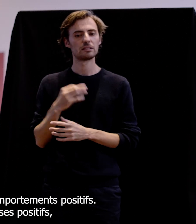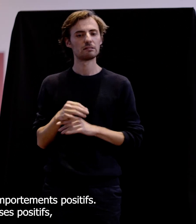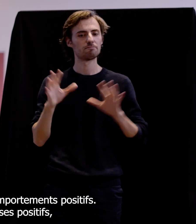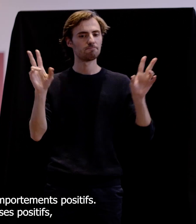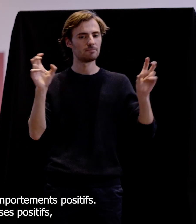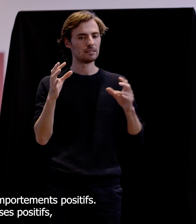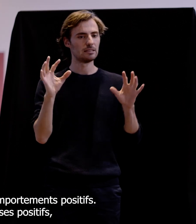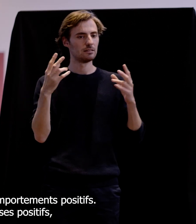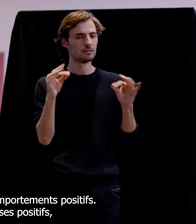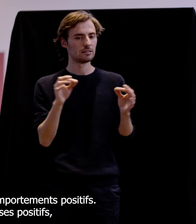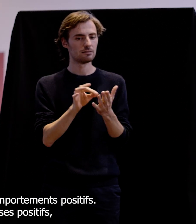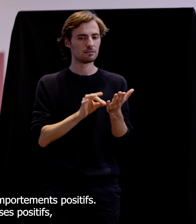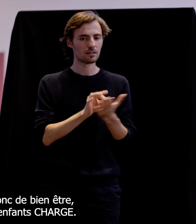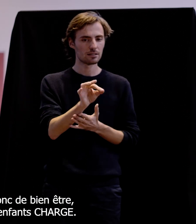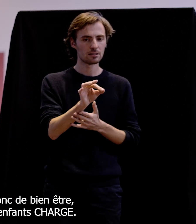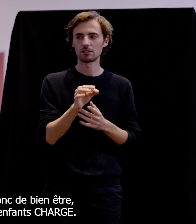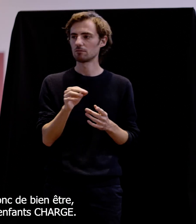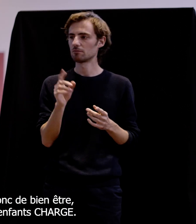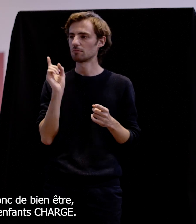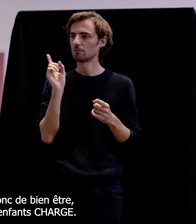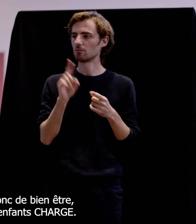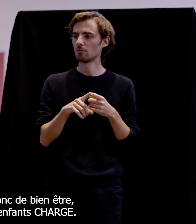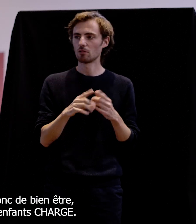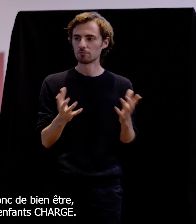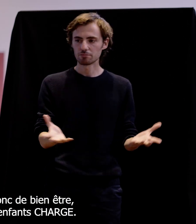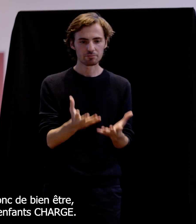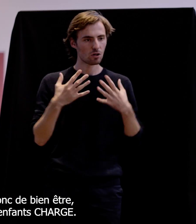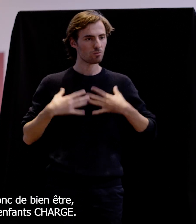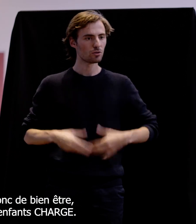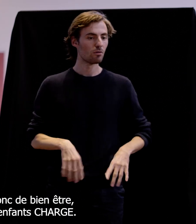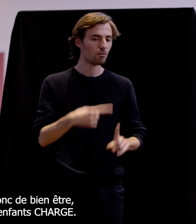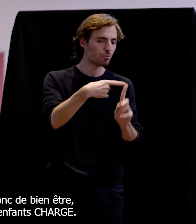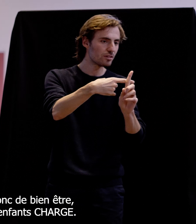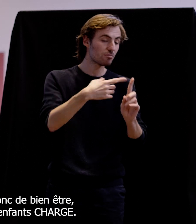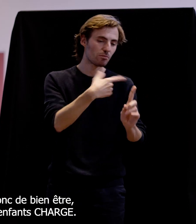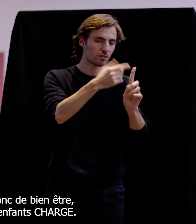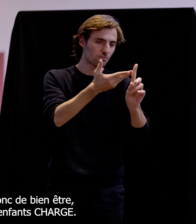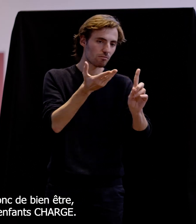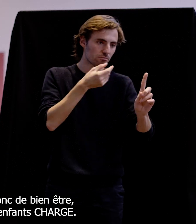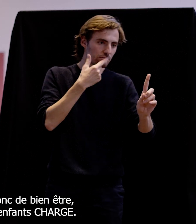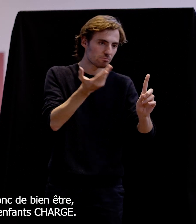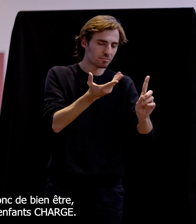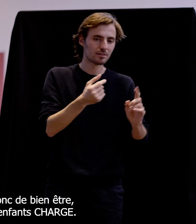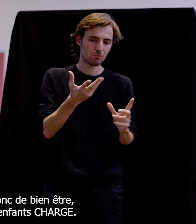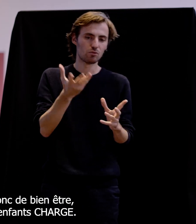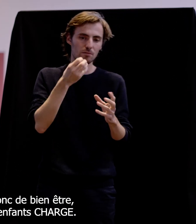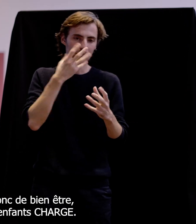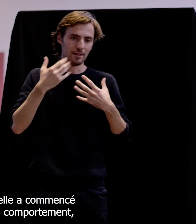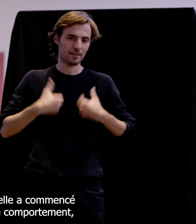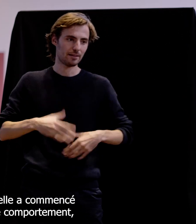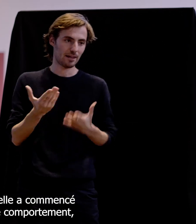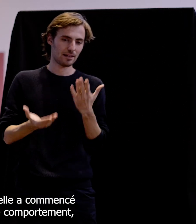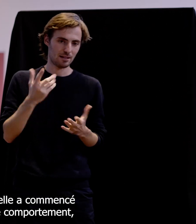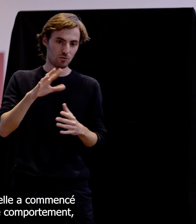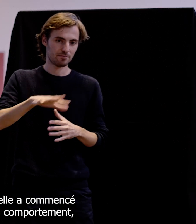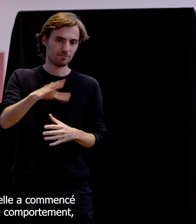positifs. Entre parenthèses, positif, ça ne veut rien dire, donc de bien-être, d'équilibre pour les enfants charges.